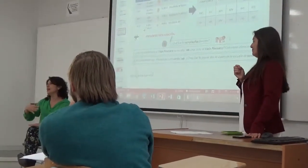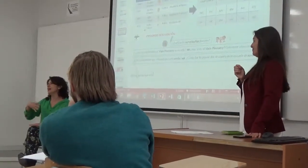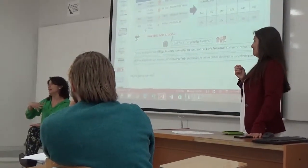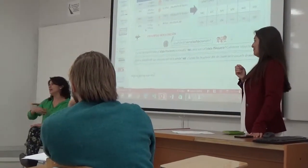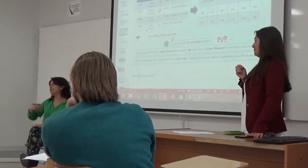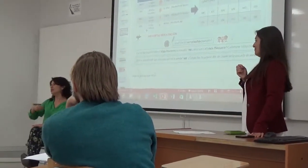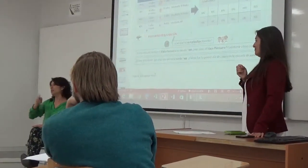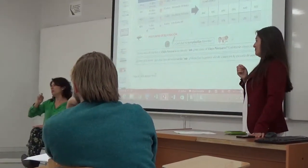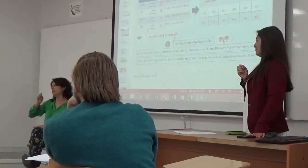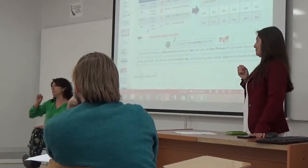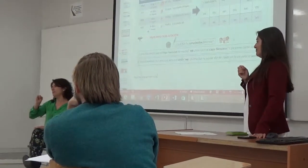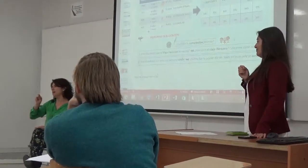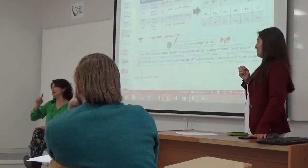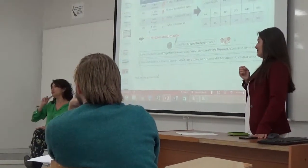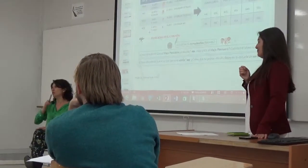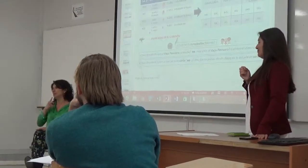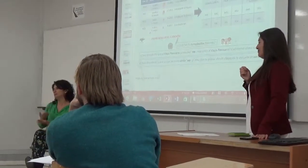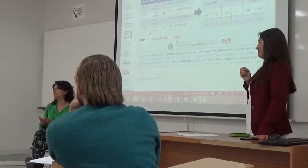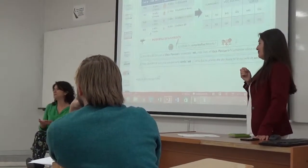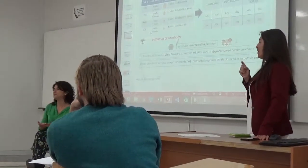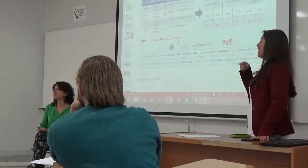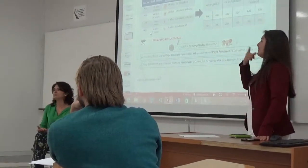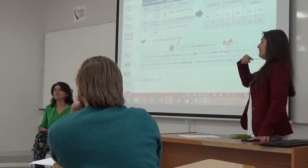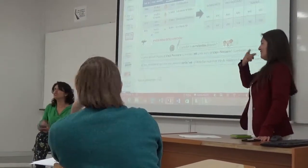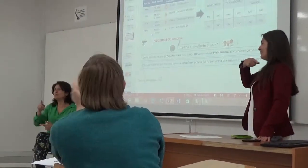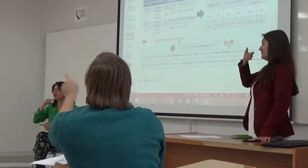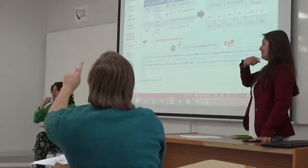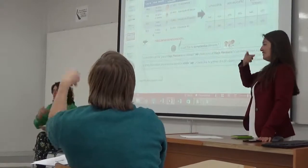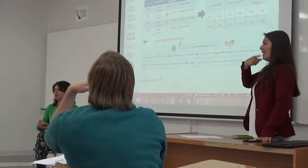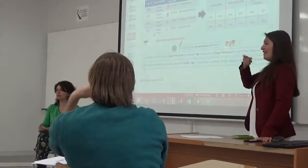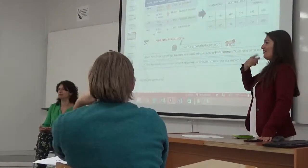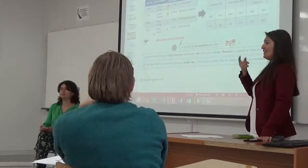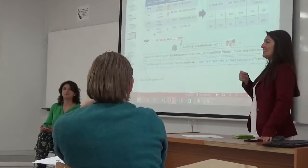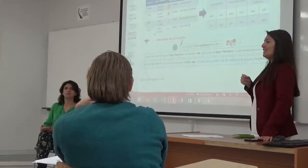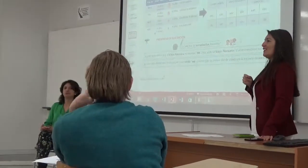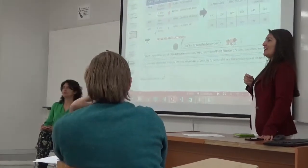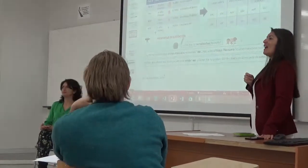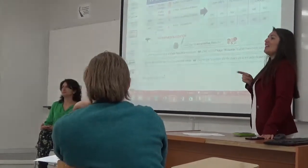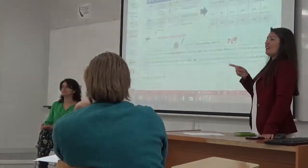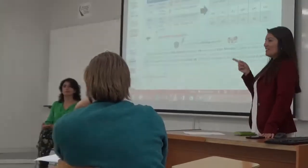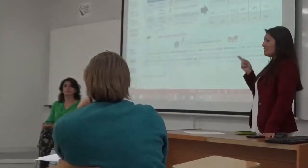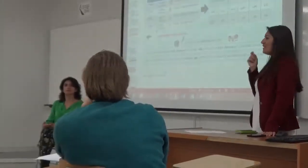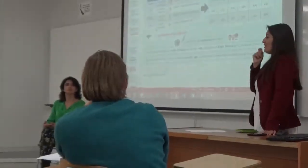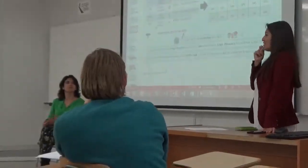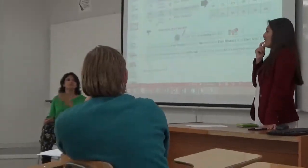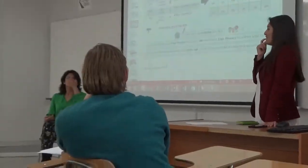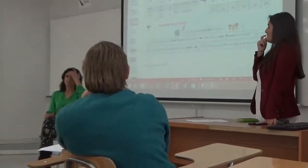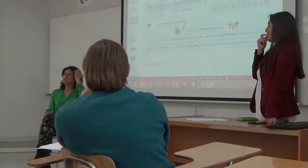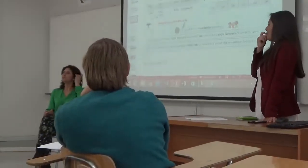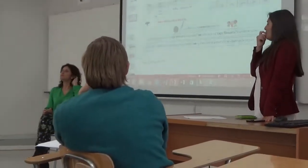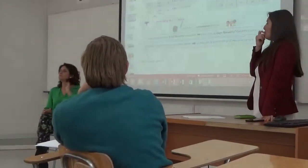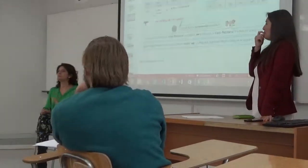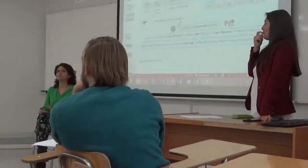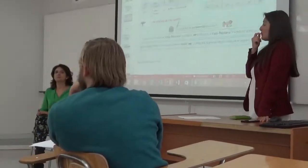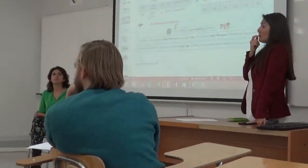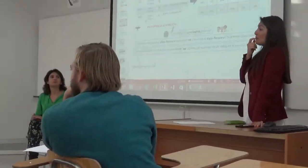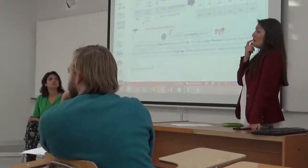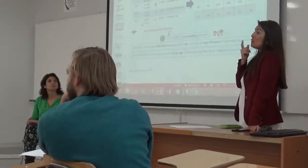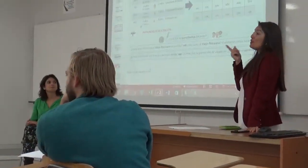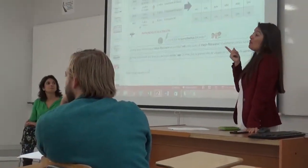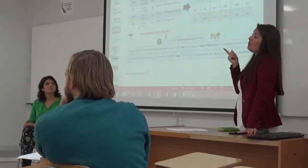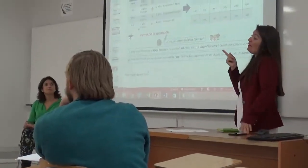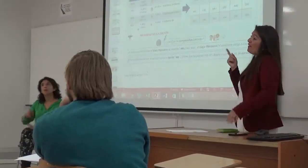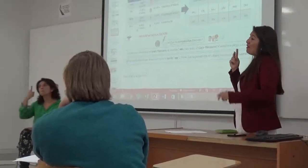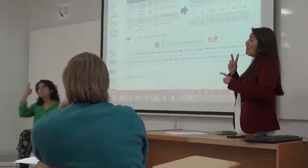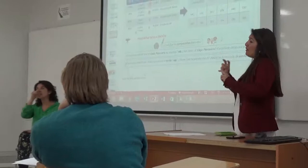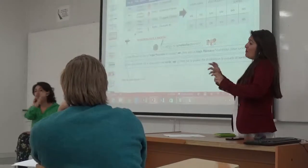son hijos de papá y mamá sordos. Oye, O sea, perdón, oye. Y el otro del colegio. claro, eso puede ser. Pero